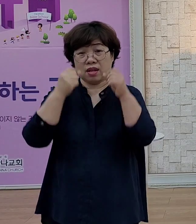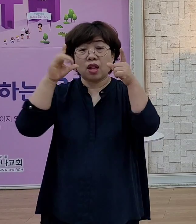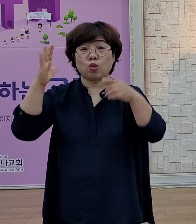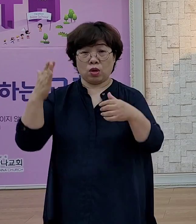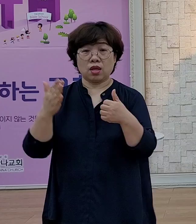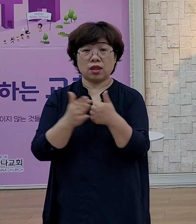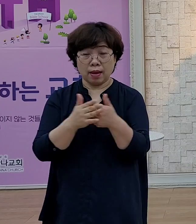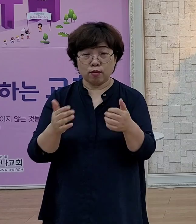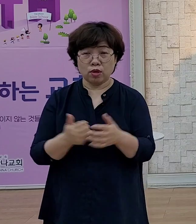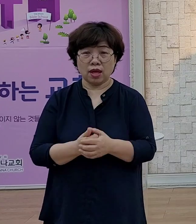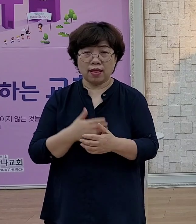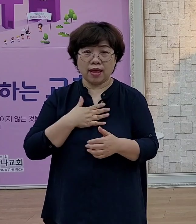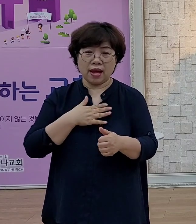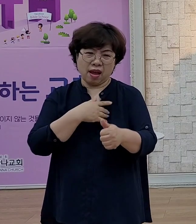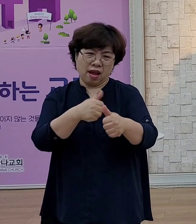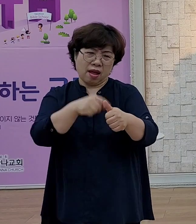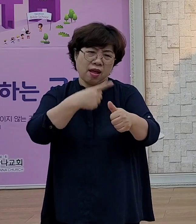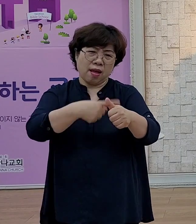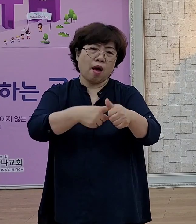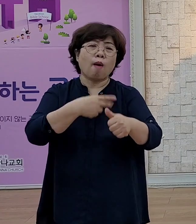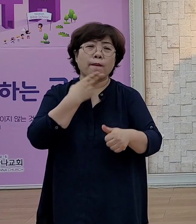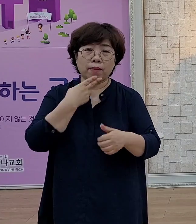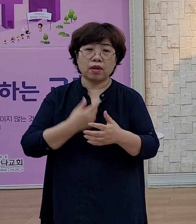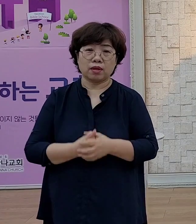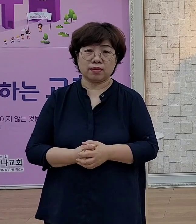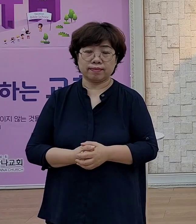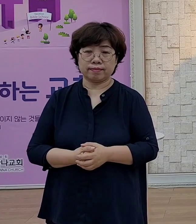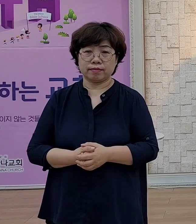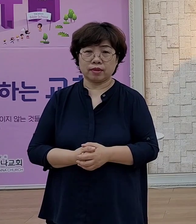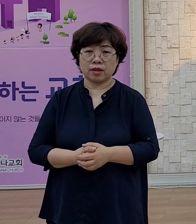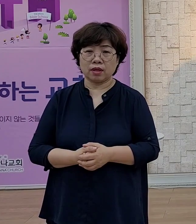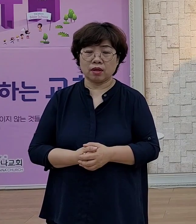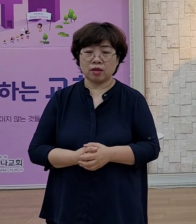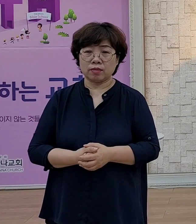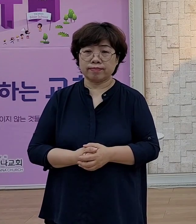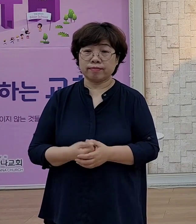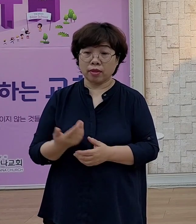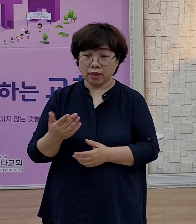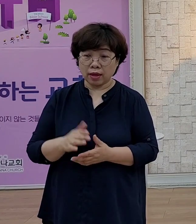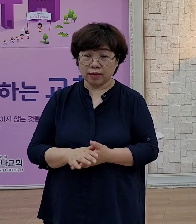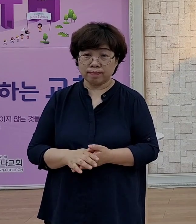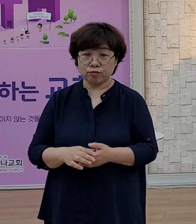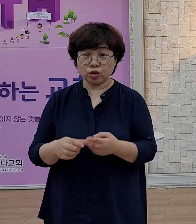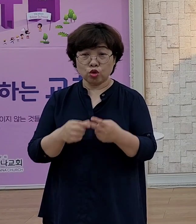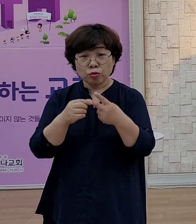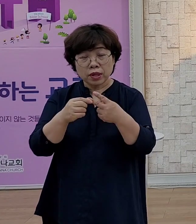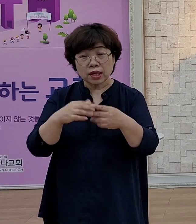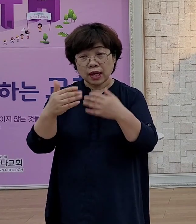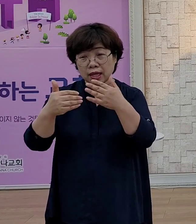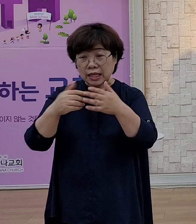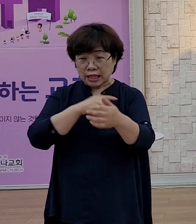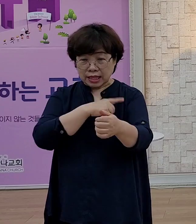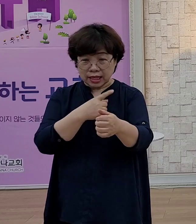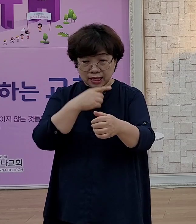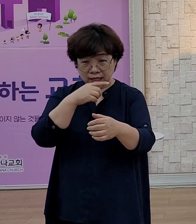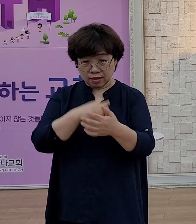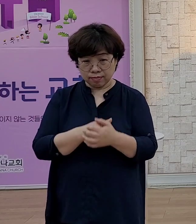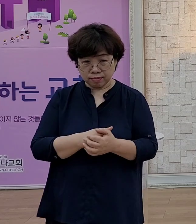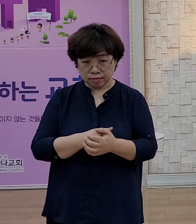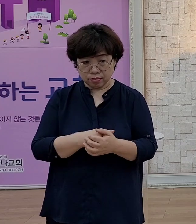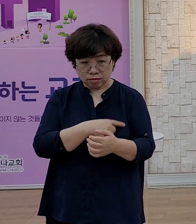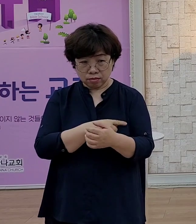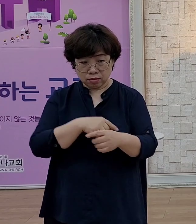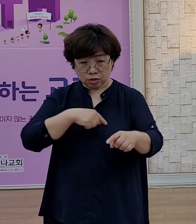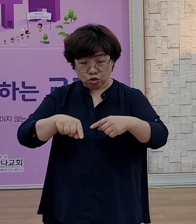인생의 이 운전대를 하나님께 맡긴 사람의 두 번째 특징이 뭐냐? 오늘 함께 나누고 싶은 말씀은 이제 다른